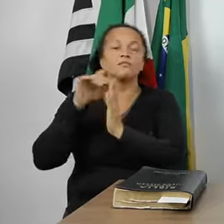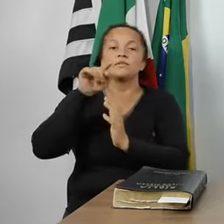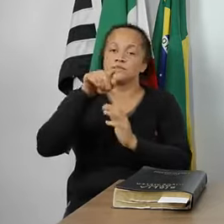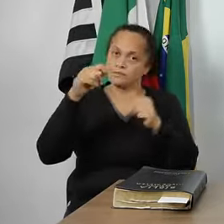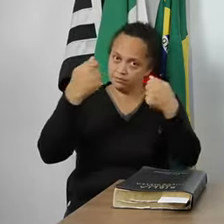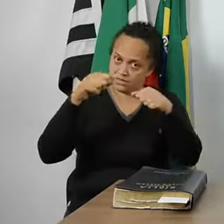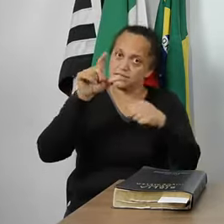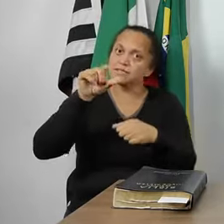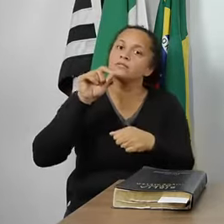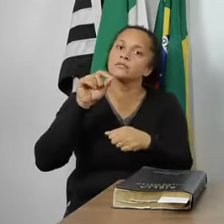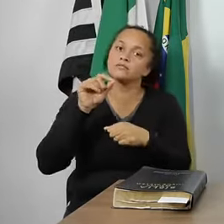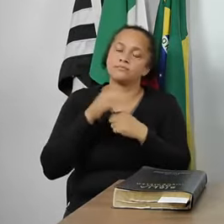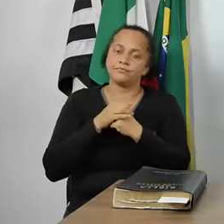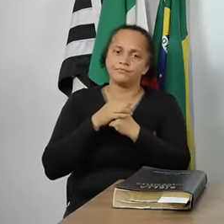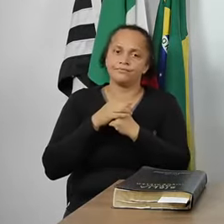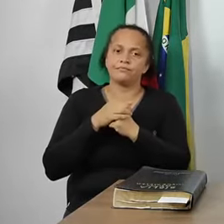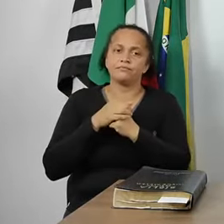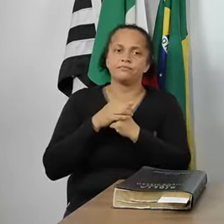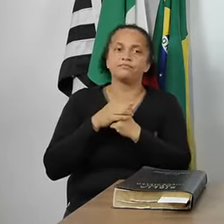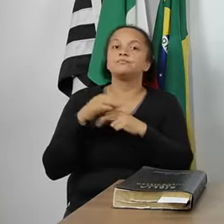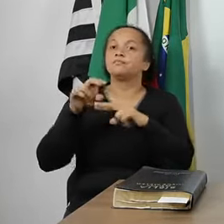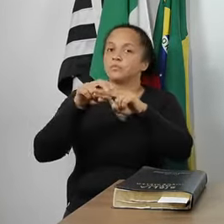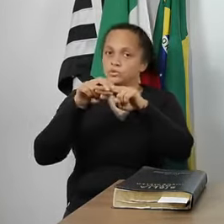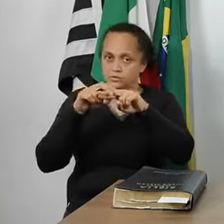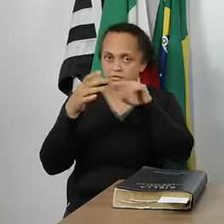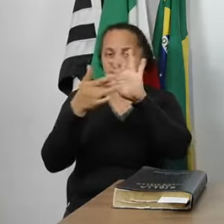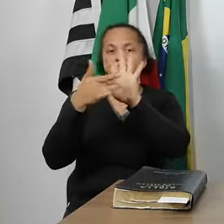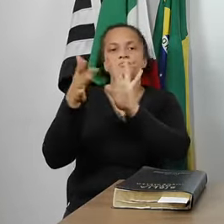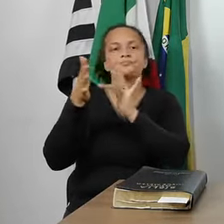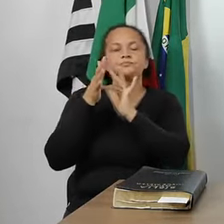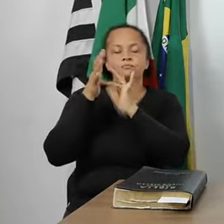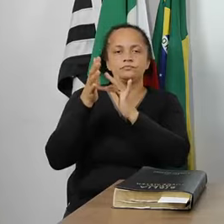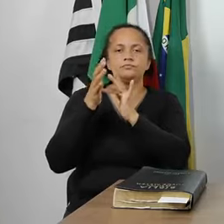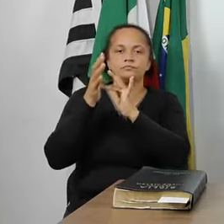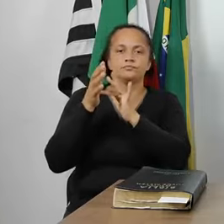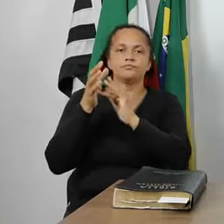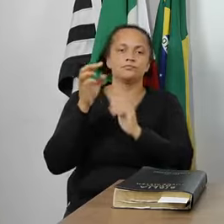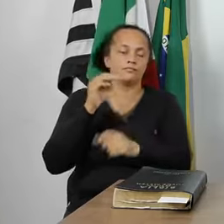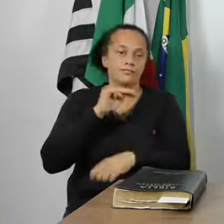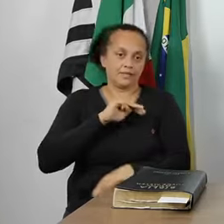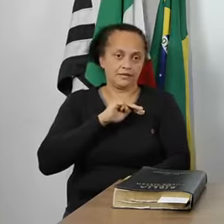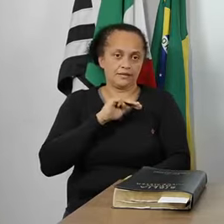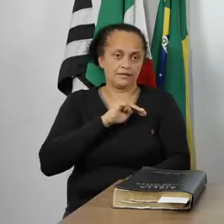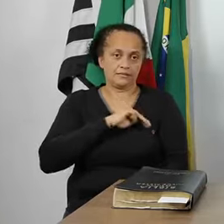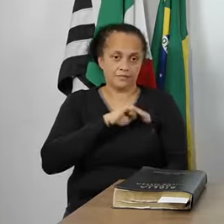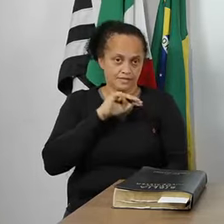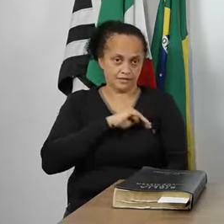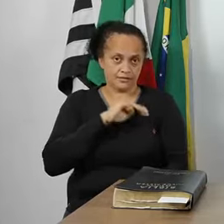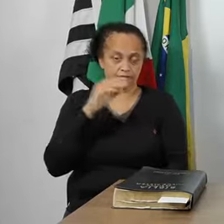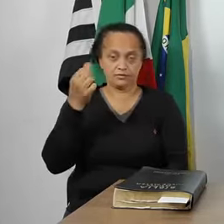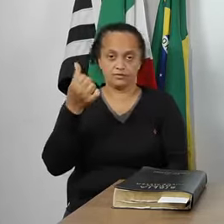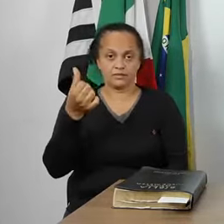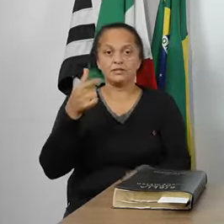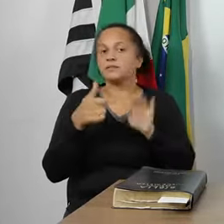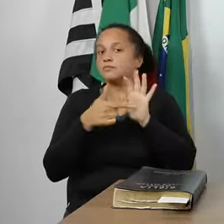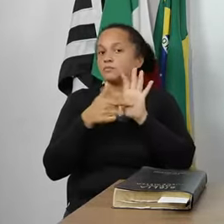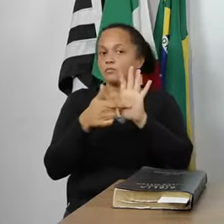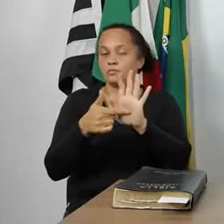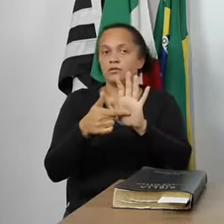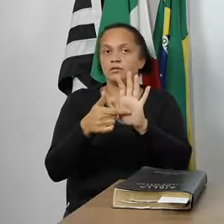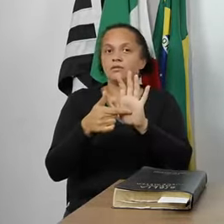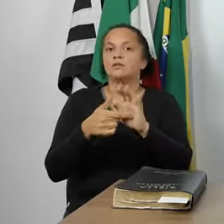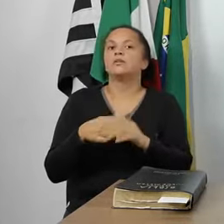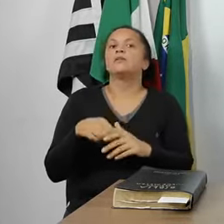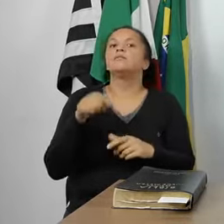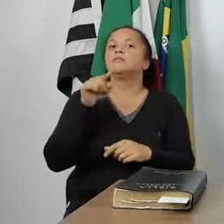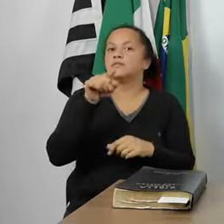prioridade. Por isso que Jesus, lá em Mateus 6, ele diz, né, buscai em primeiro lugar o reino